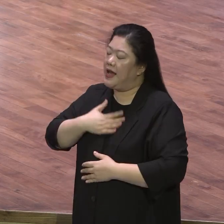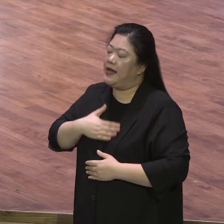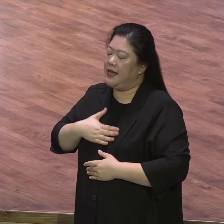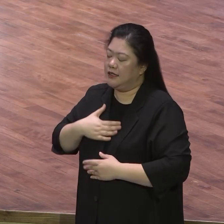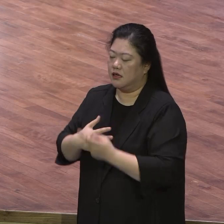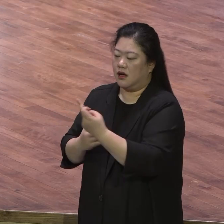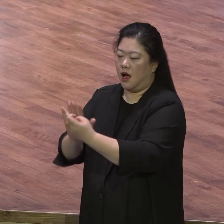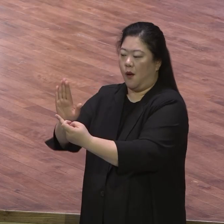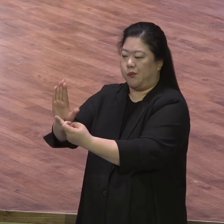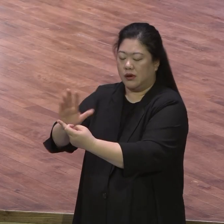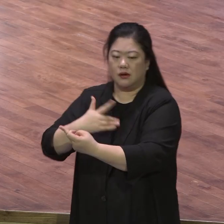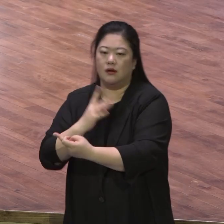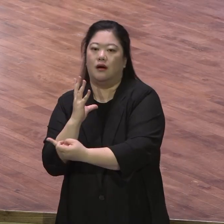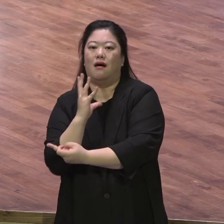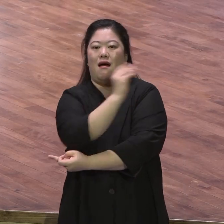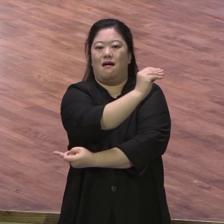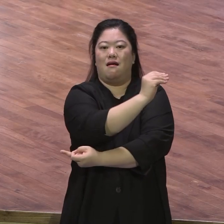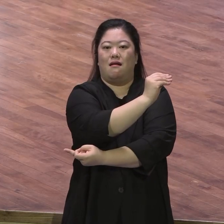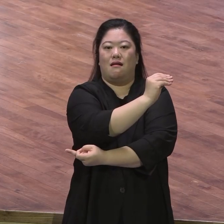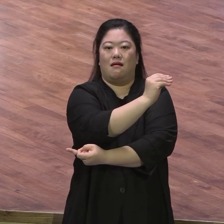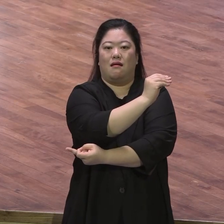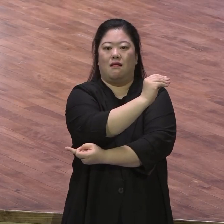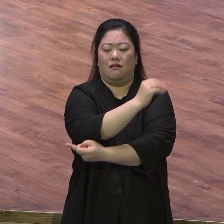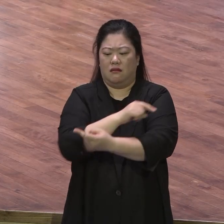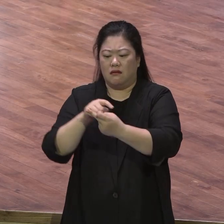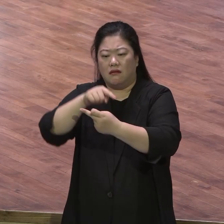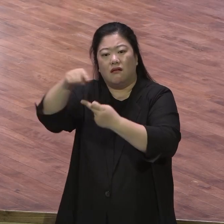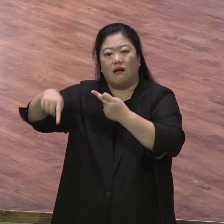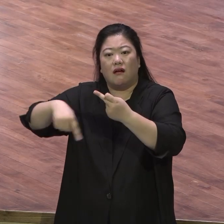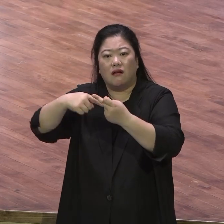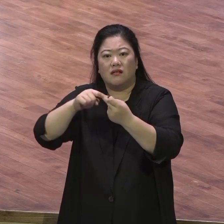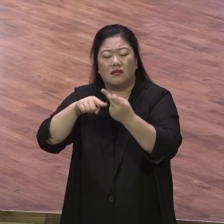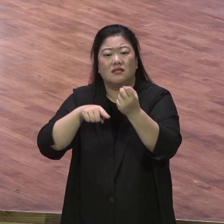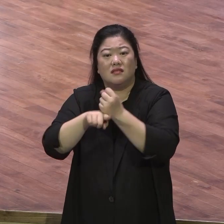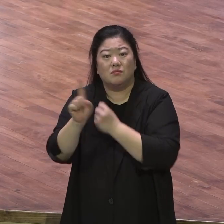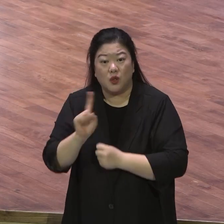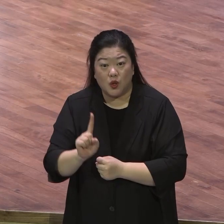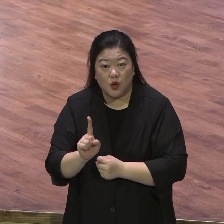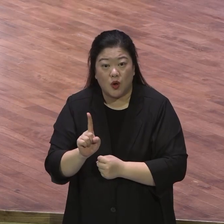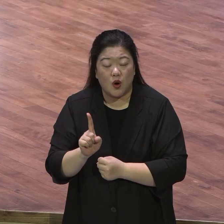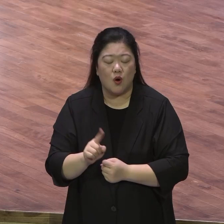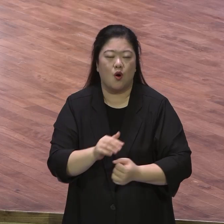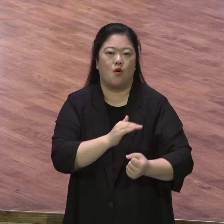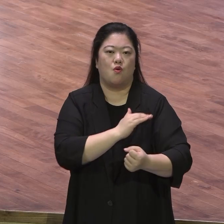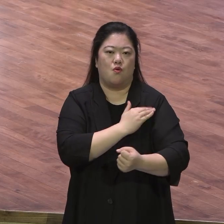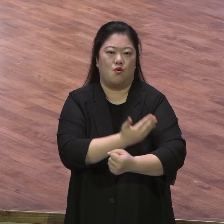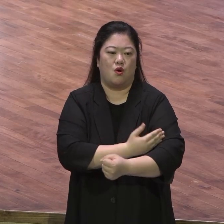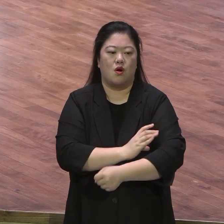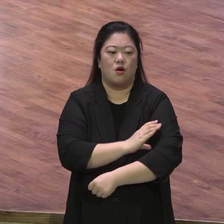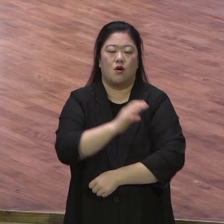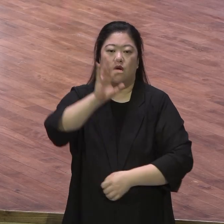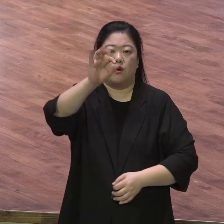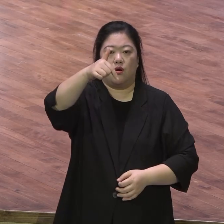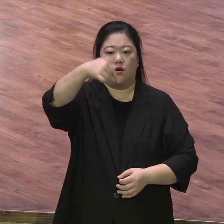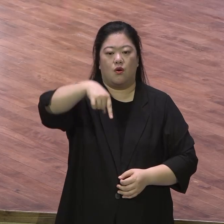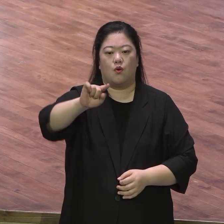뭘 말하느냐 권위를 권위의 상징이에요 지팡이